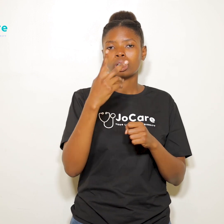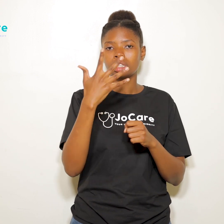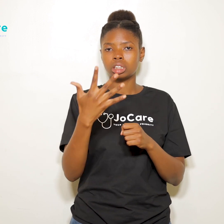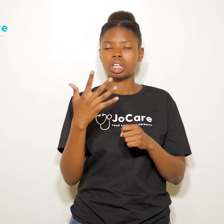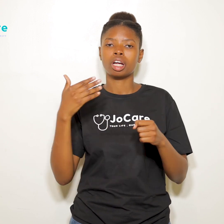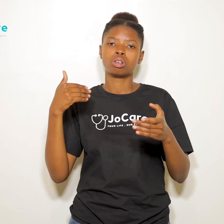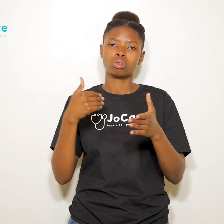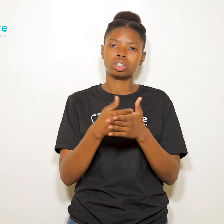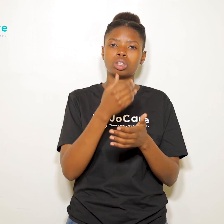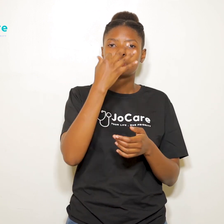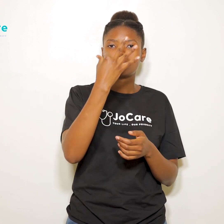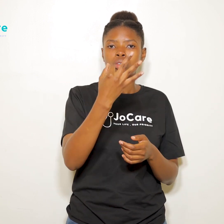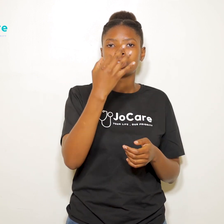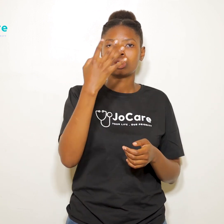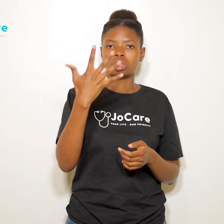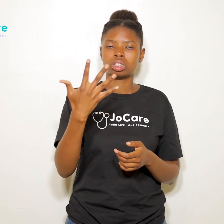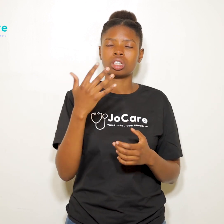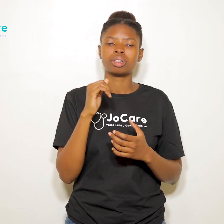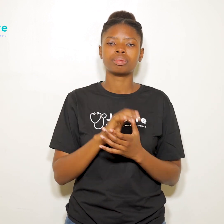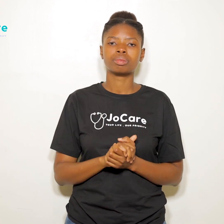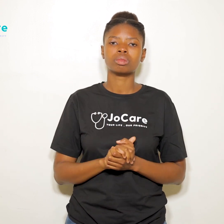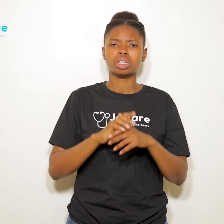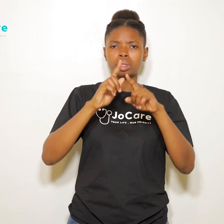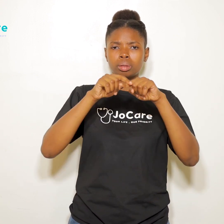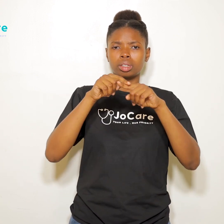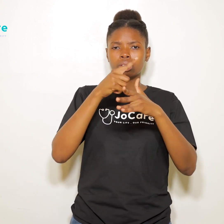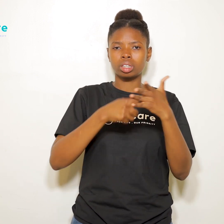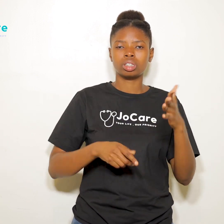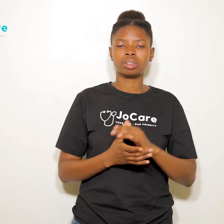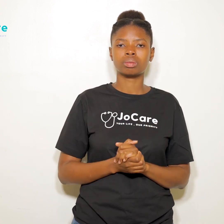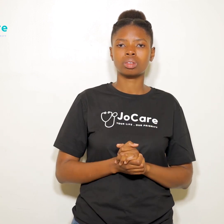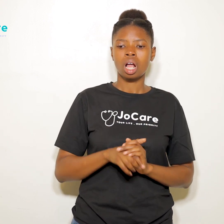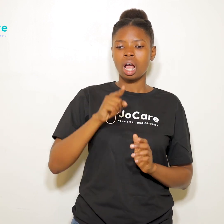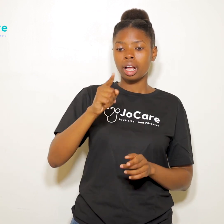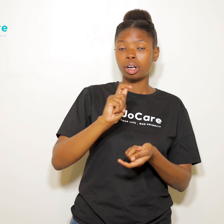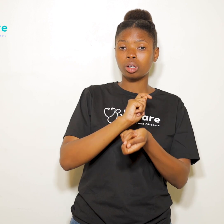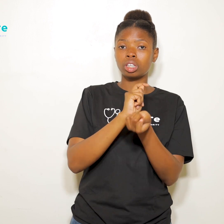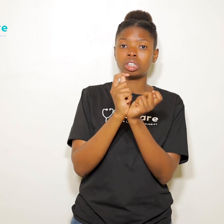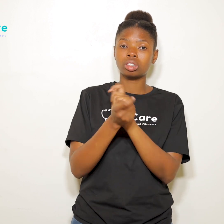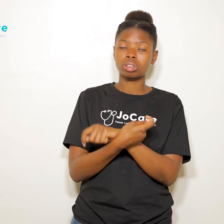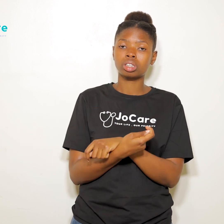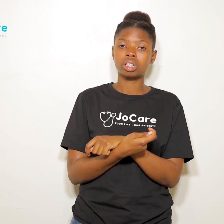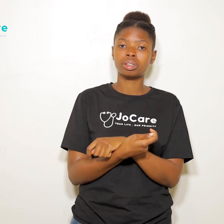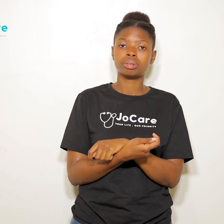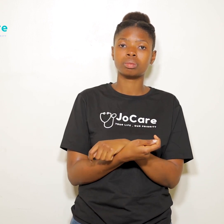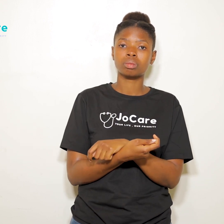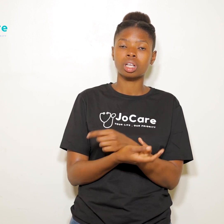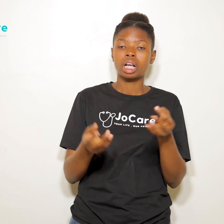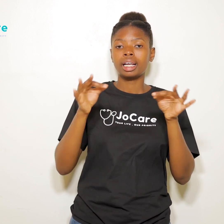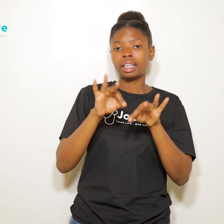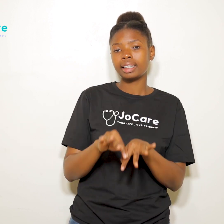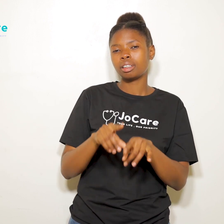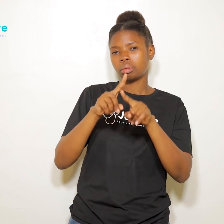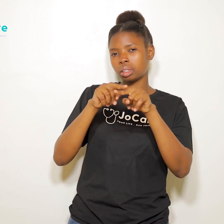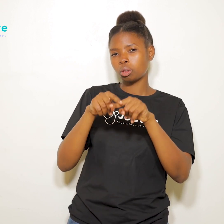35. Biterwa n'iki? Ibyo hindagurika, ibintu bituma iyo minsi ihinduka ni